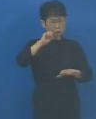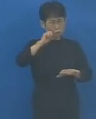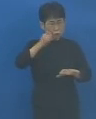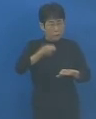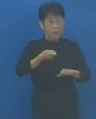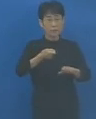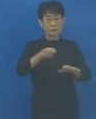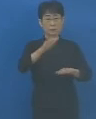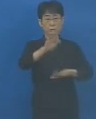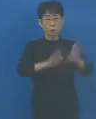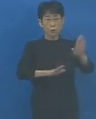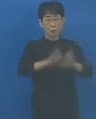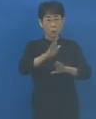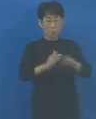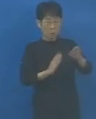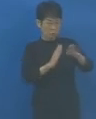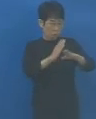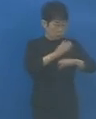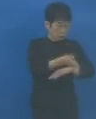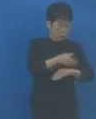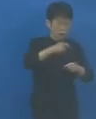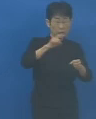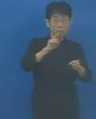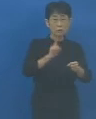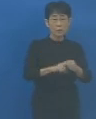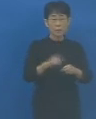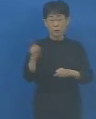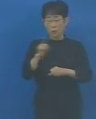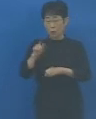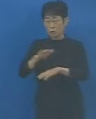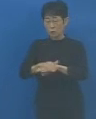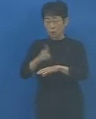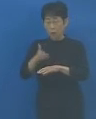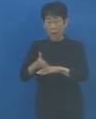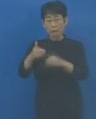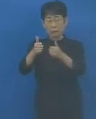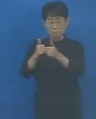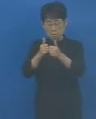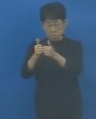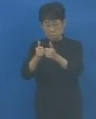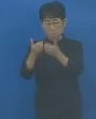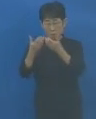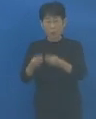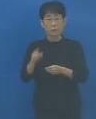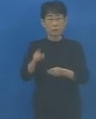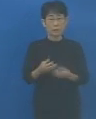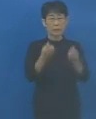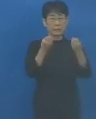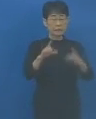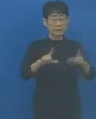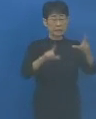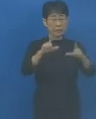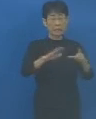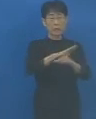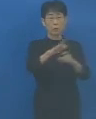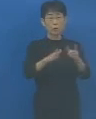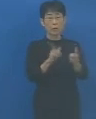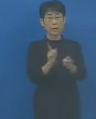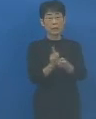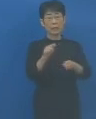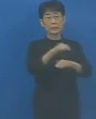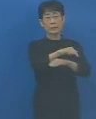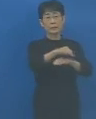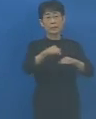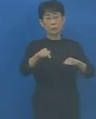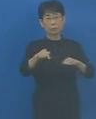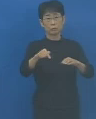で、どうしようかとこういうような話になりました。そこで、新型コロナ対策の中